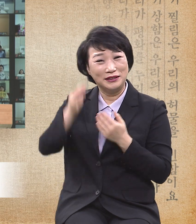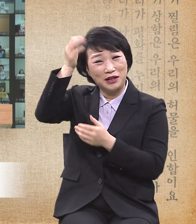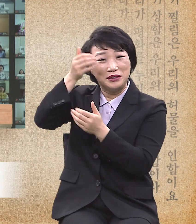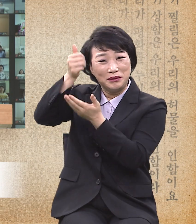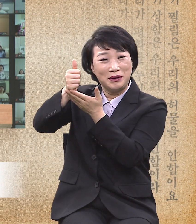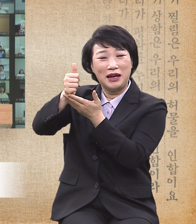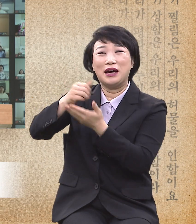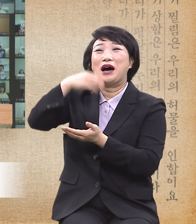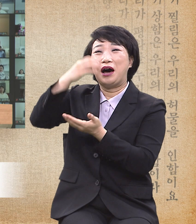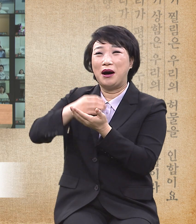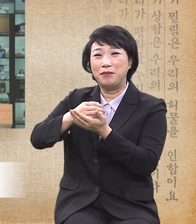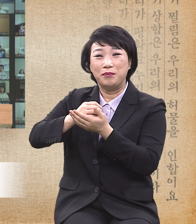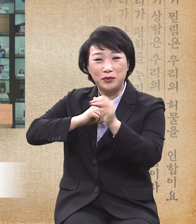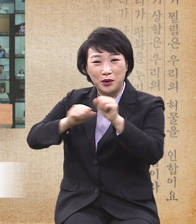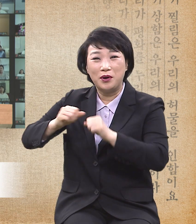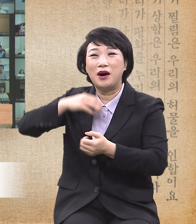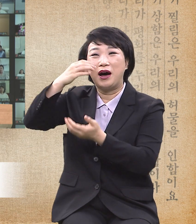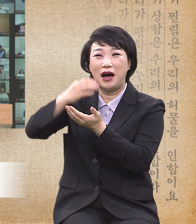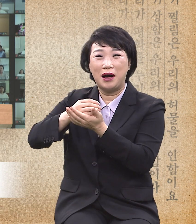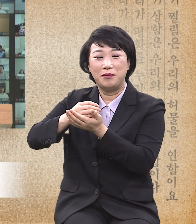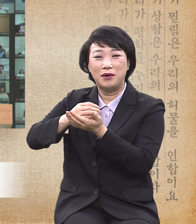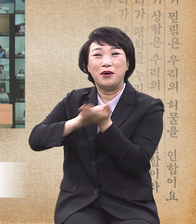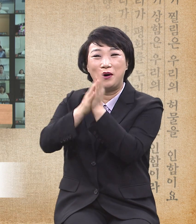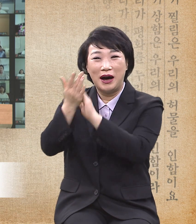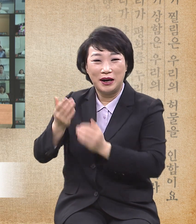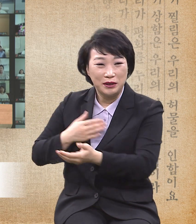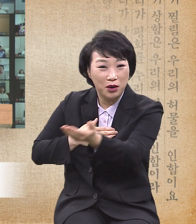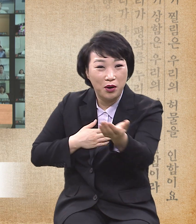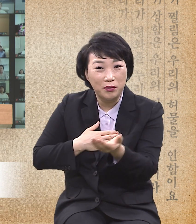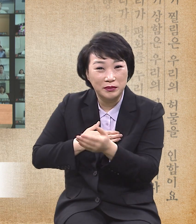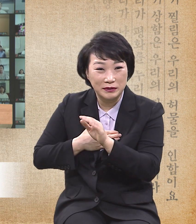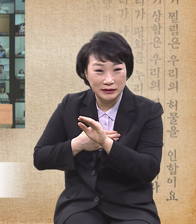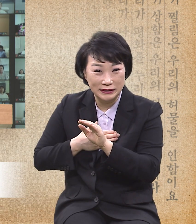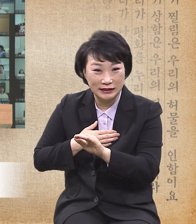성령의 감동과 감화에 절대